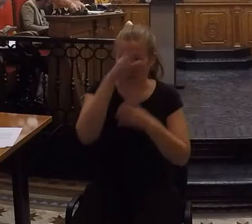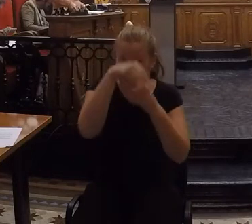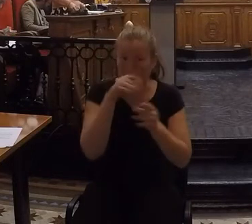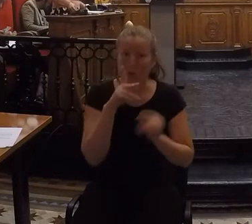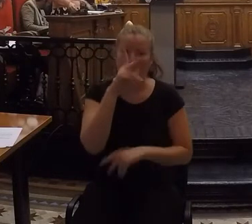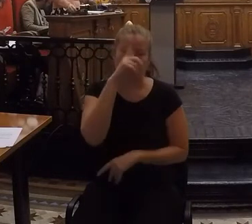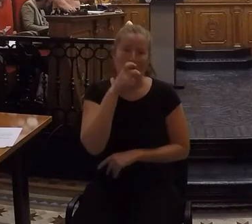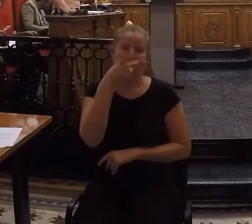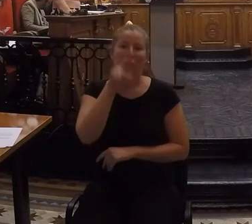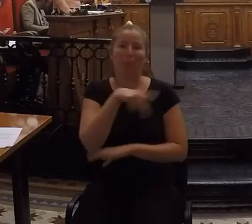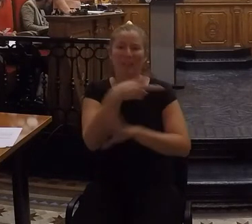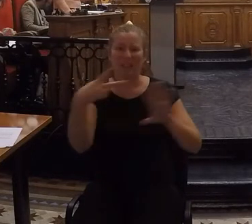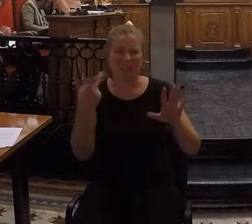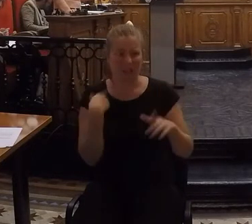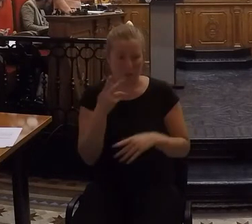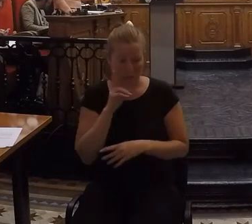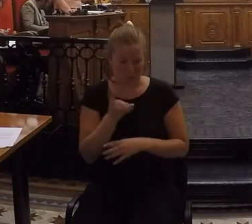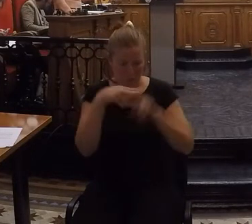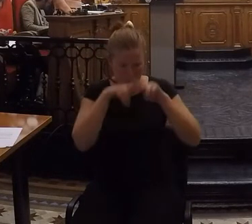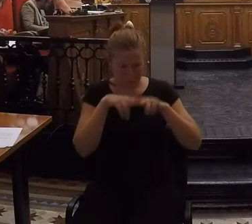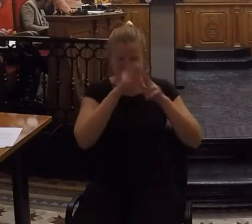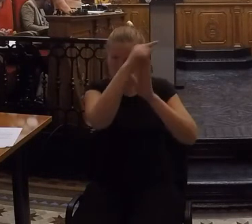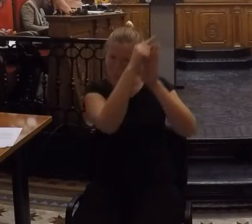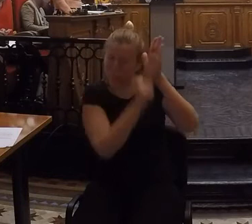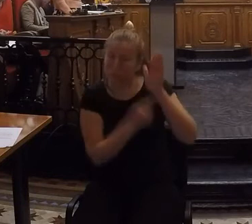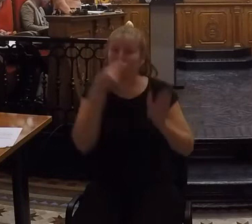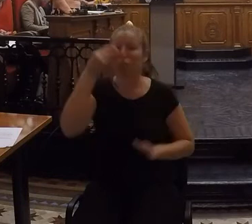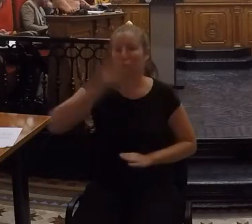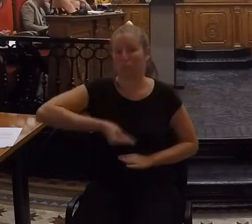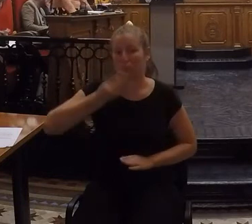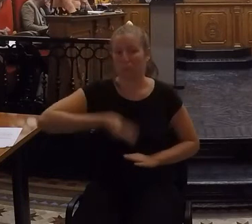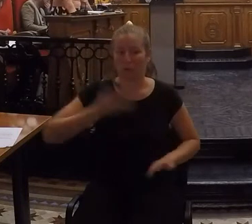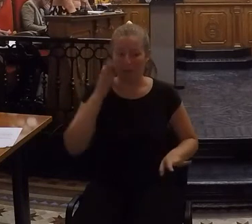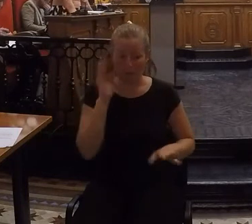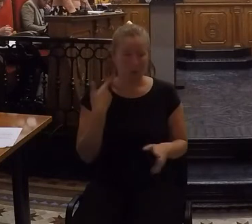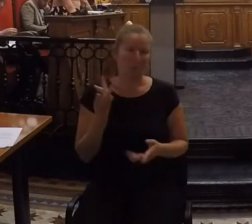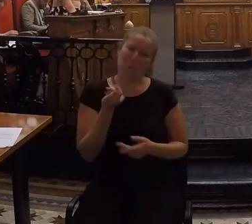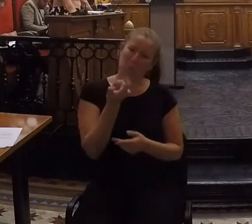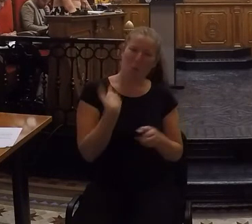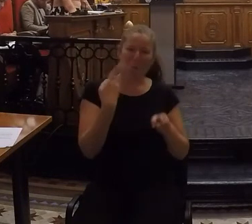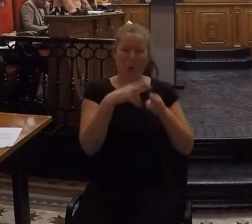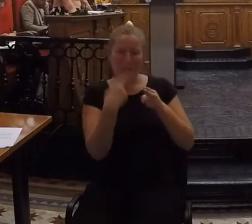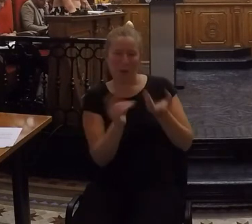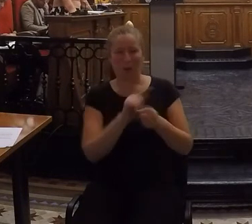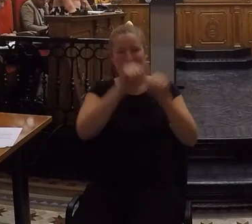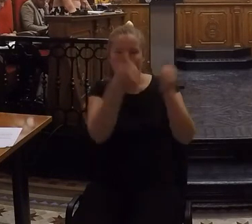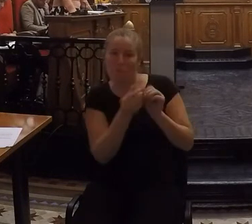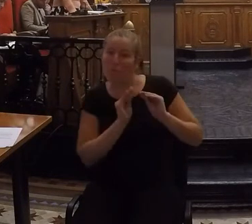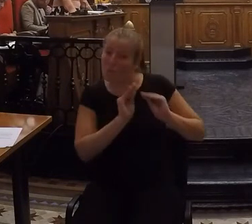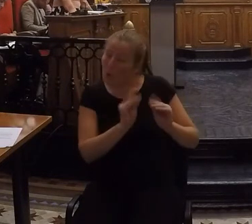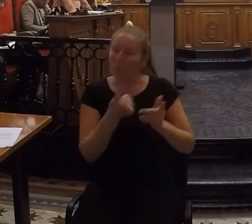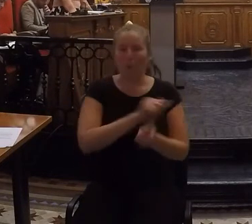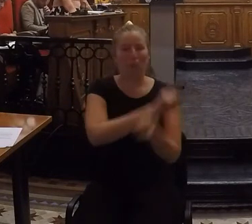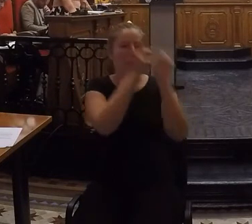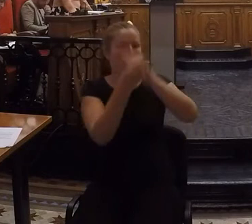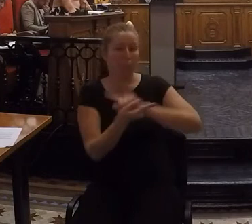unos muy buenos presupuestos, además que cambian la dinámica completamente del Gobierno anterior. Dicen los representantes de Ilicitanos por